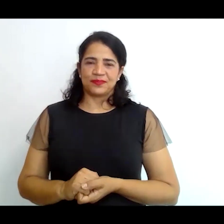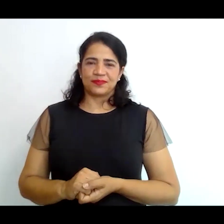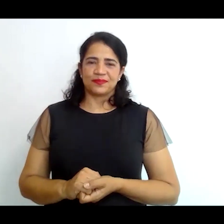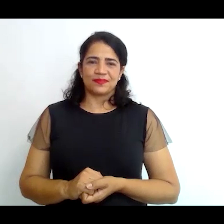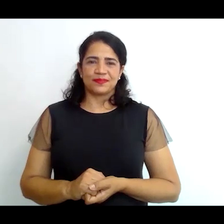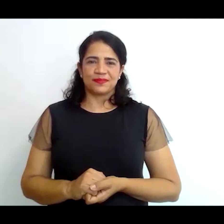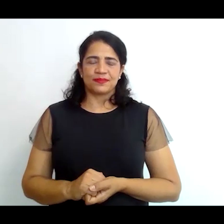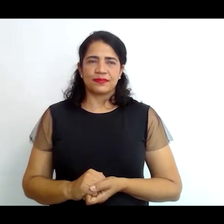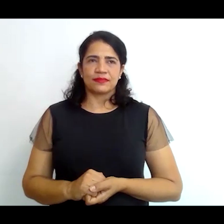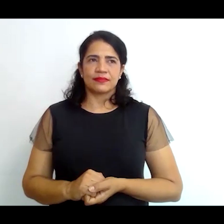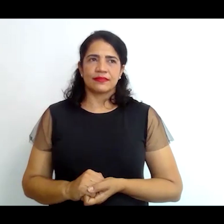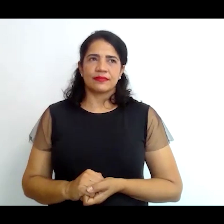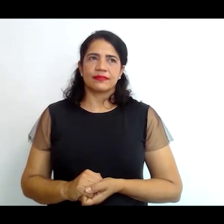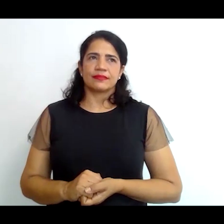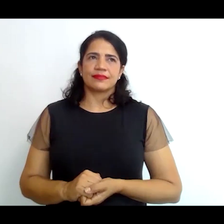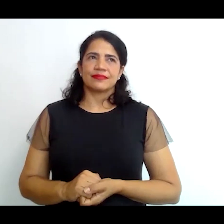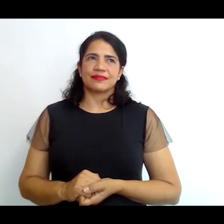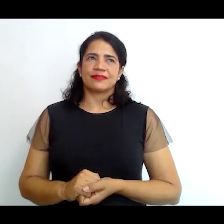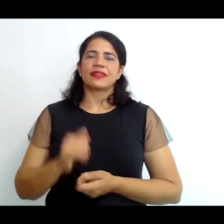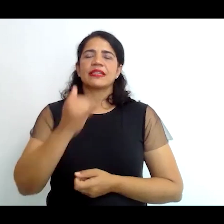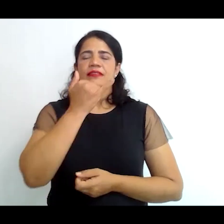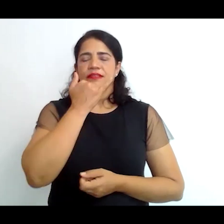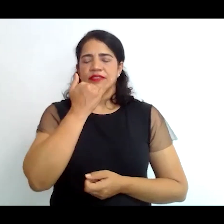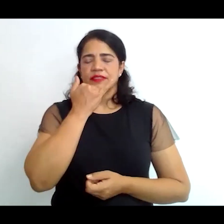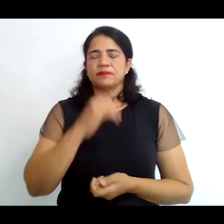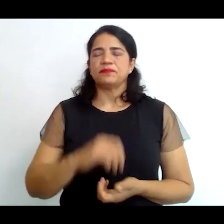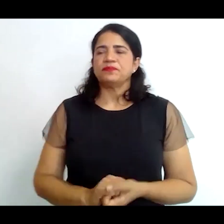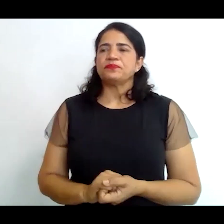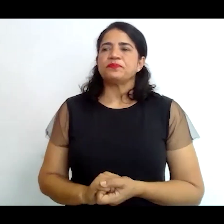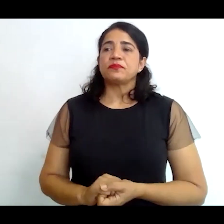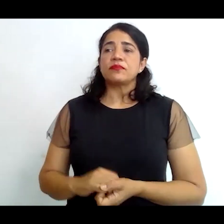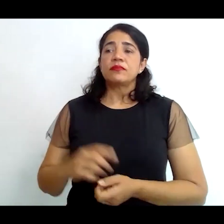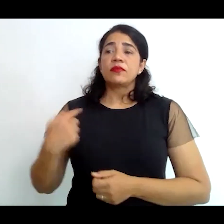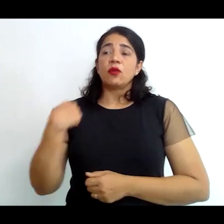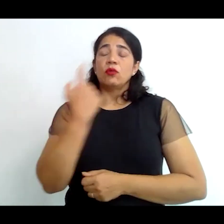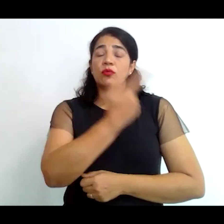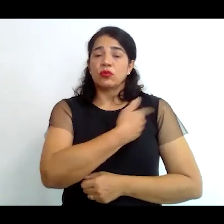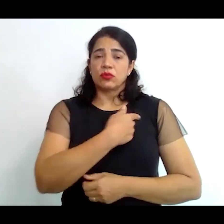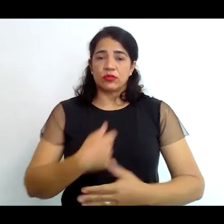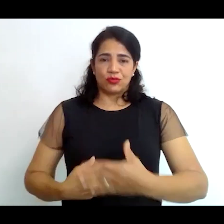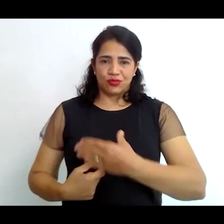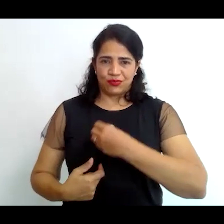os filhos supridos com a graça, os nossos filhos são obedientes aos pais, irmãos,